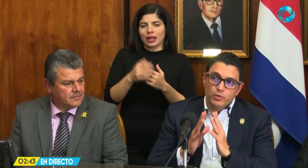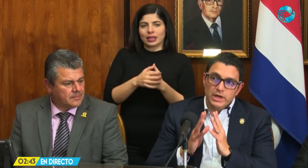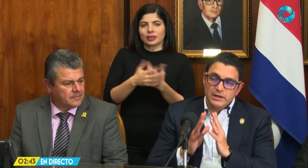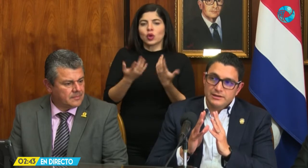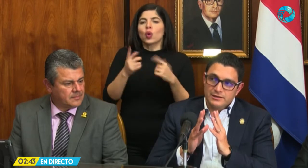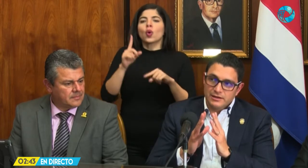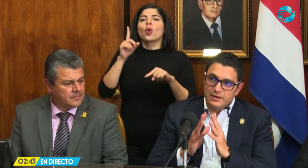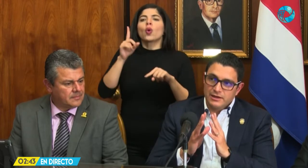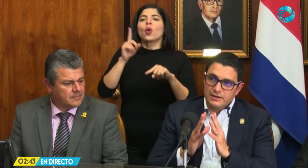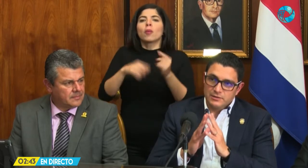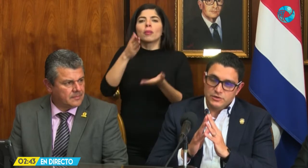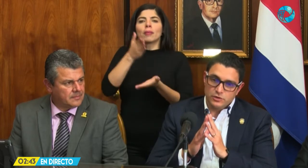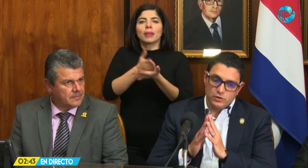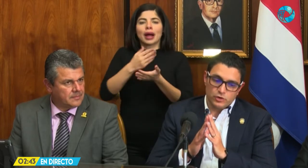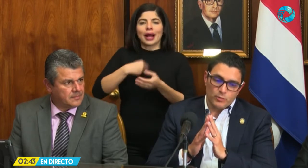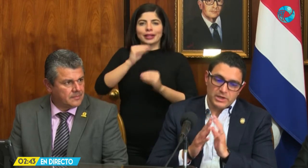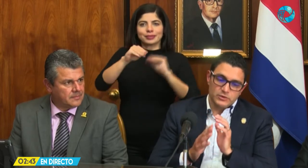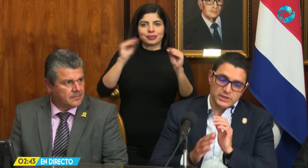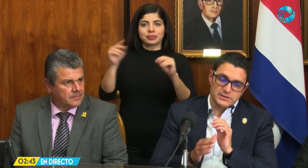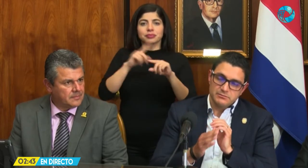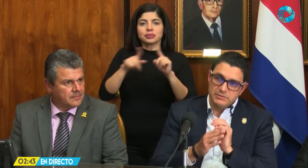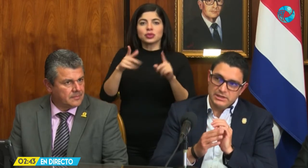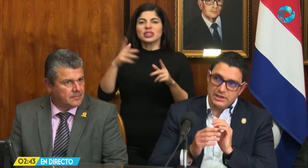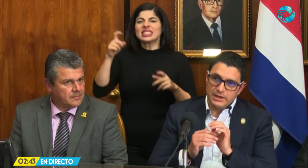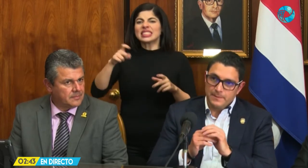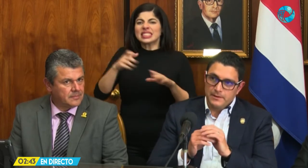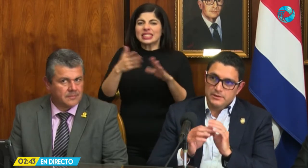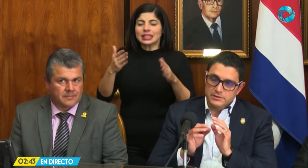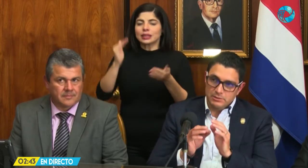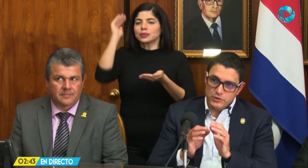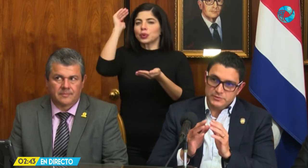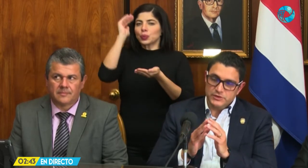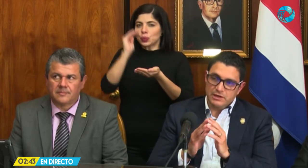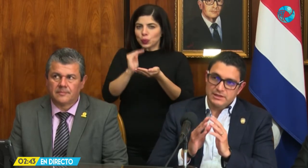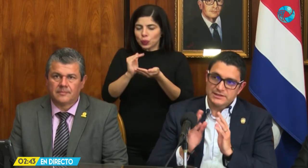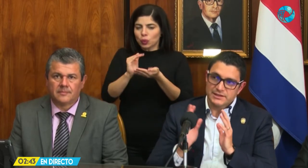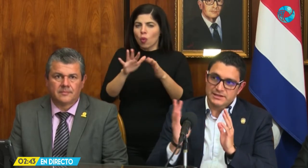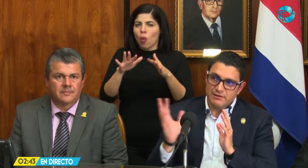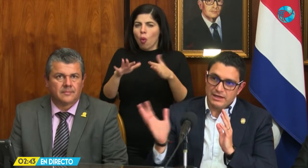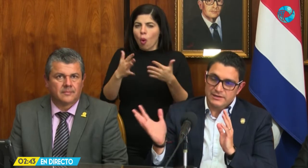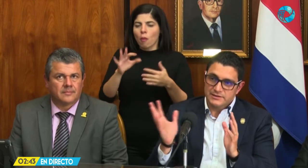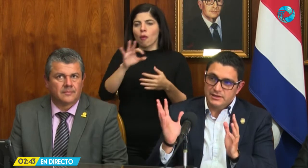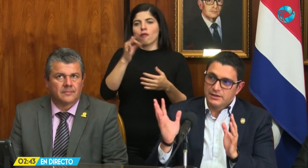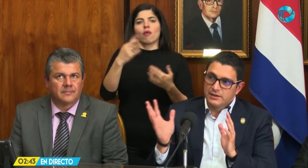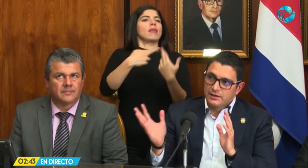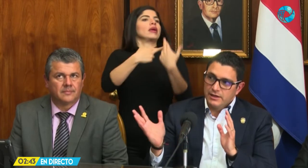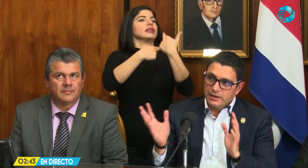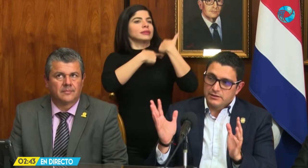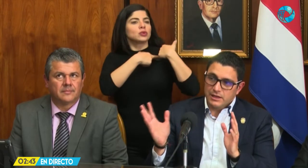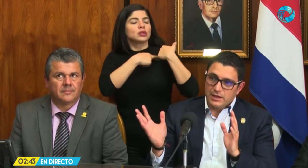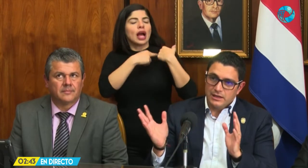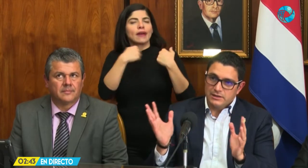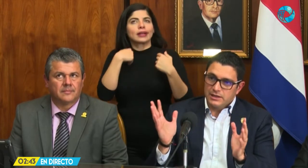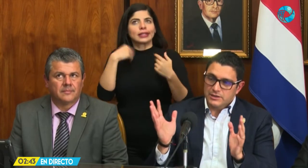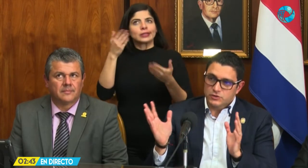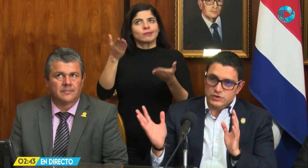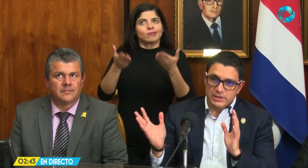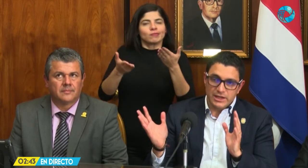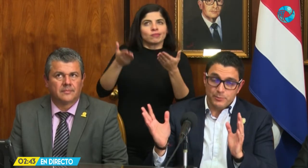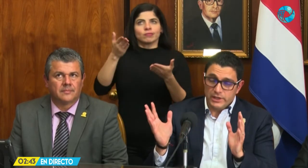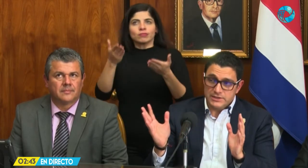se puede detener la transmisión. Lo que ocupamos es mitigar, ser muy responsables y hacer ese balance entre que